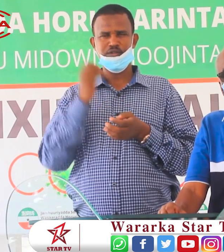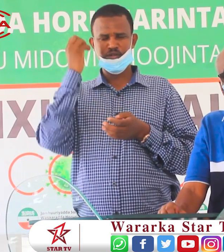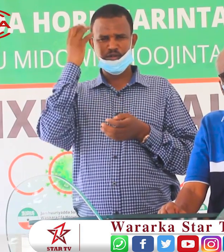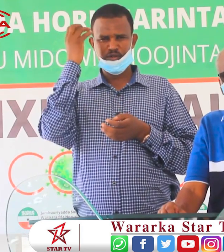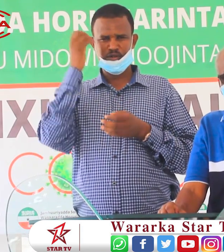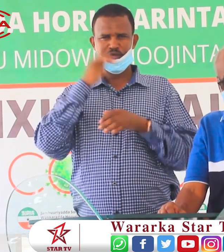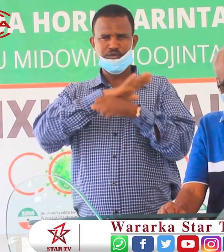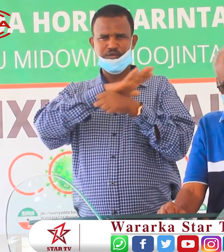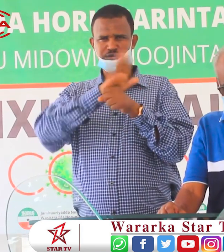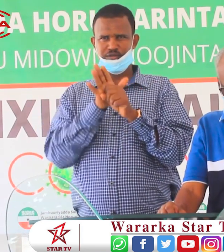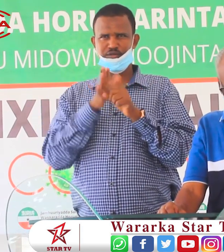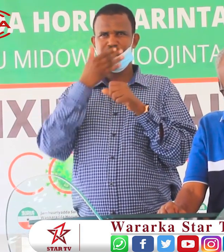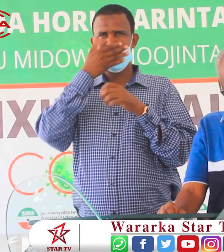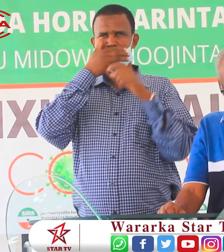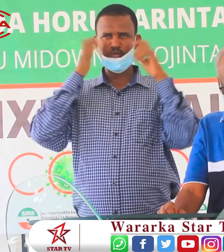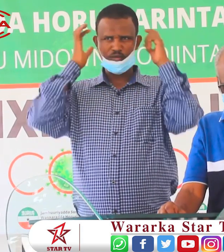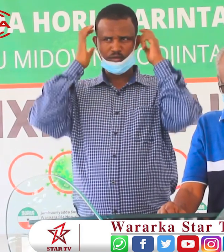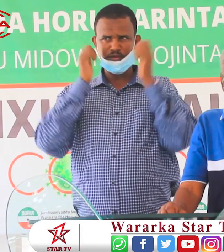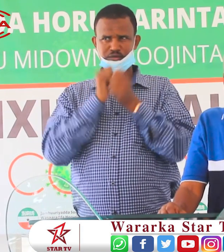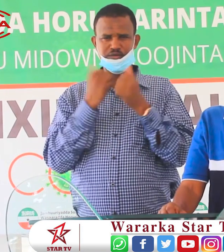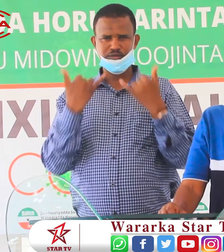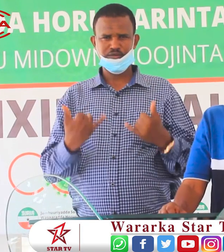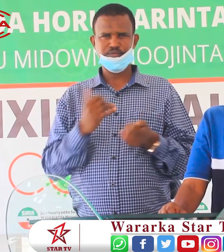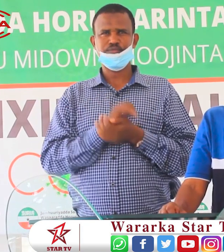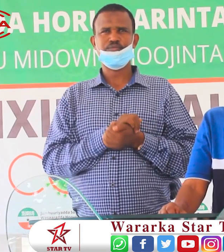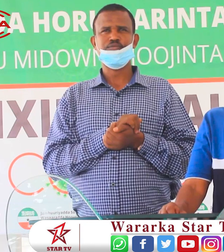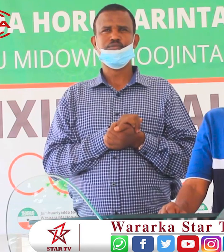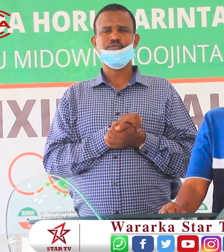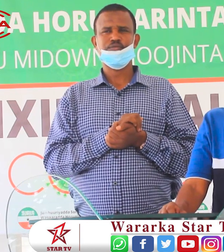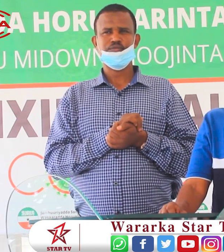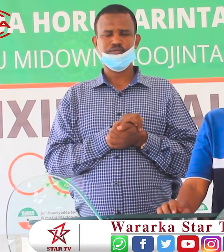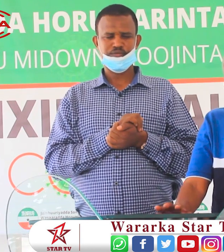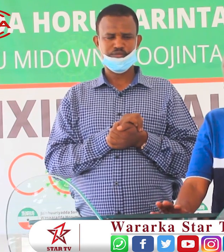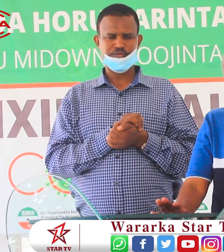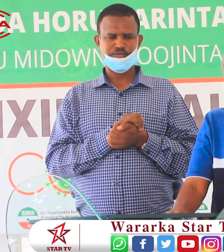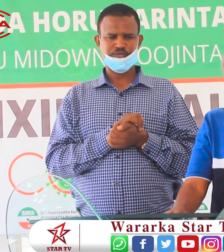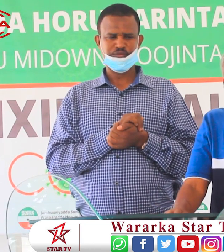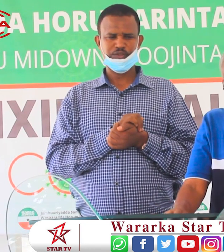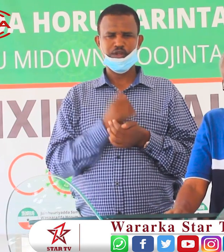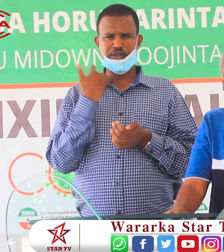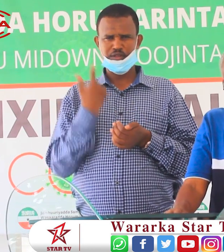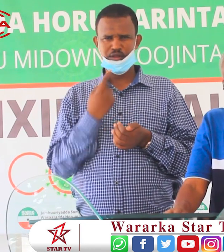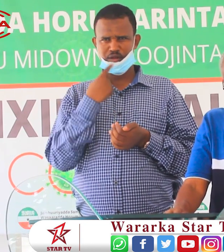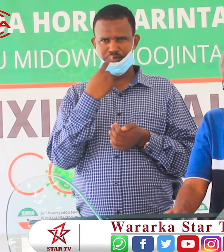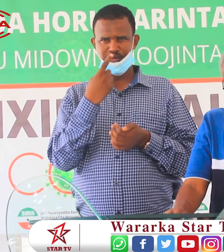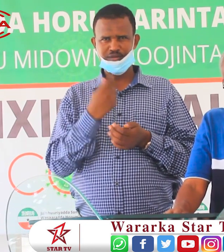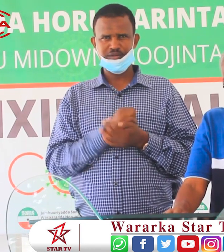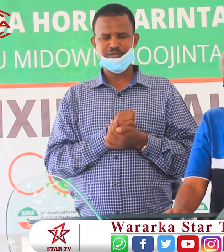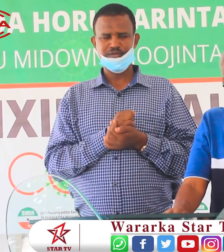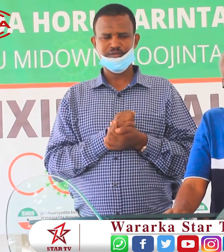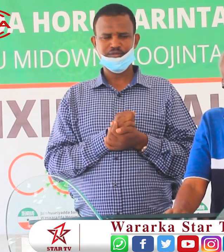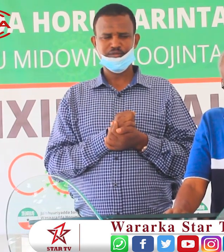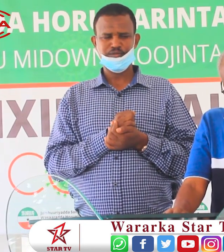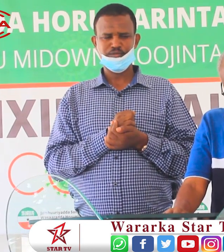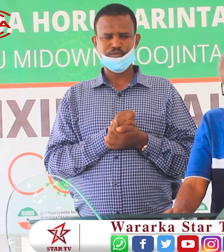qof oo rag ah iyo waliba 13 qof oo dumar ah ayaa lagu sheegay in laga helay maanta cudurka daada dadkani ayaa u dhaxeysa hal